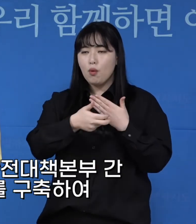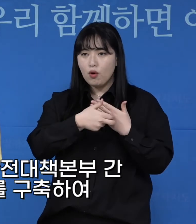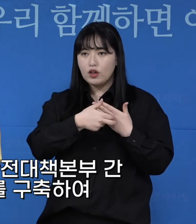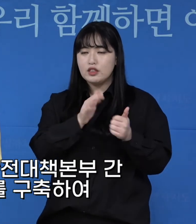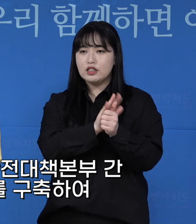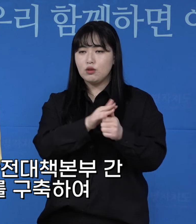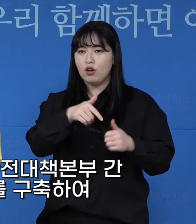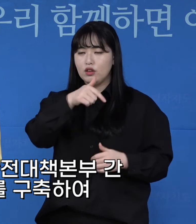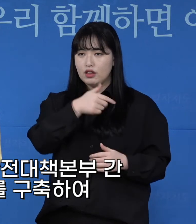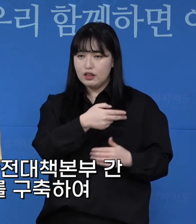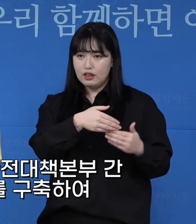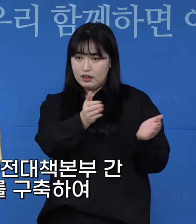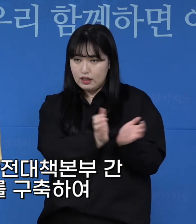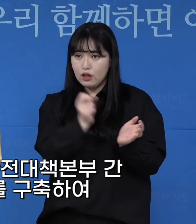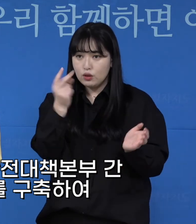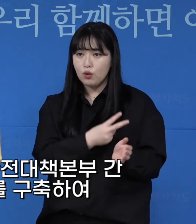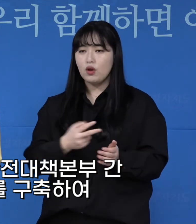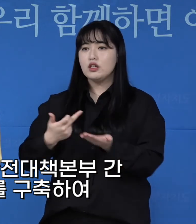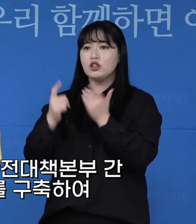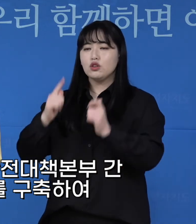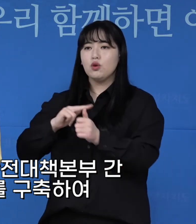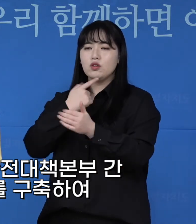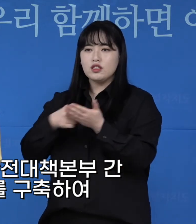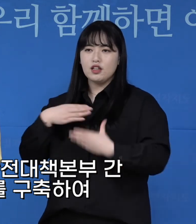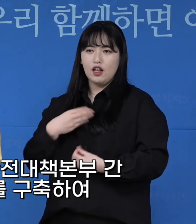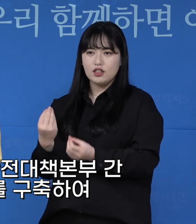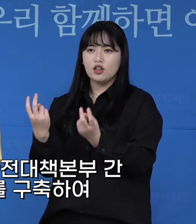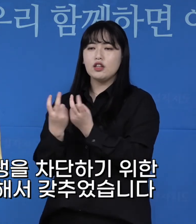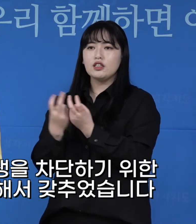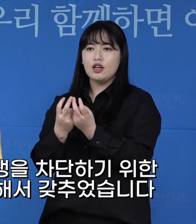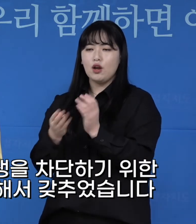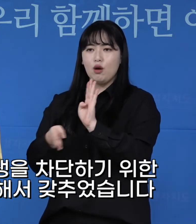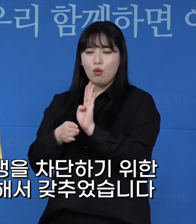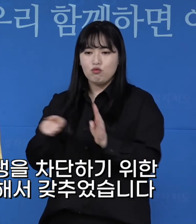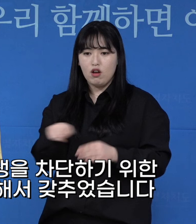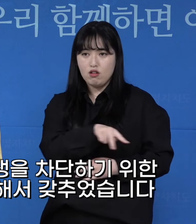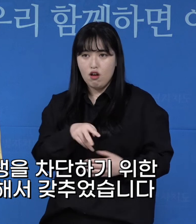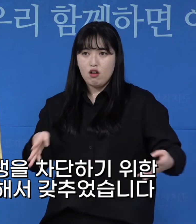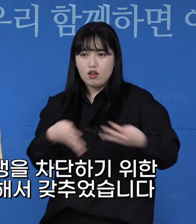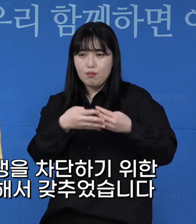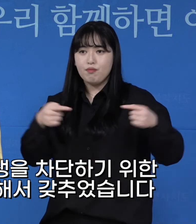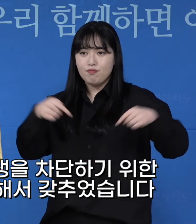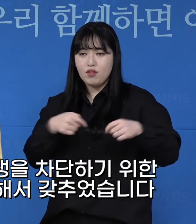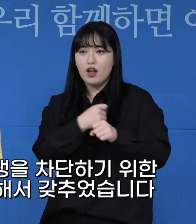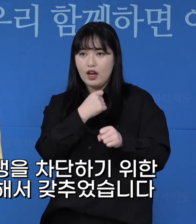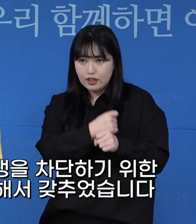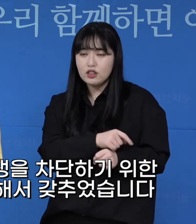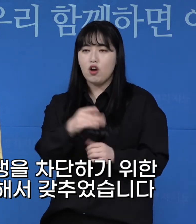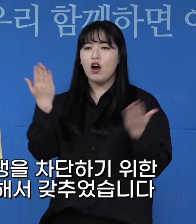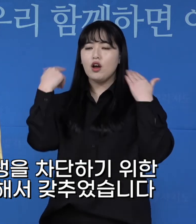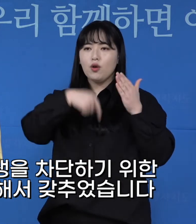공공보건의료지원단과 제주도 재난안전대책본부 간의 협력체계를 구축하여 학교에서의 집단